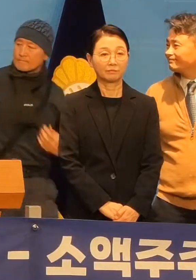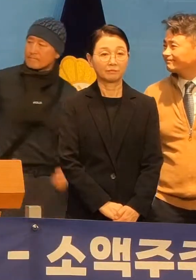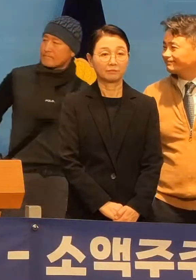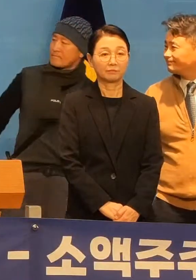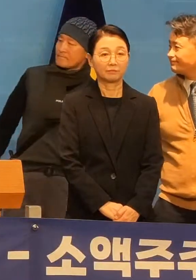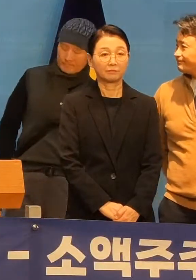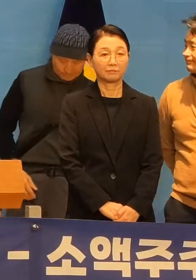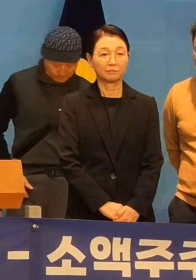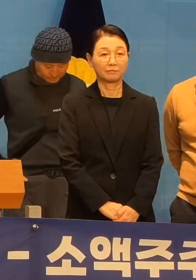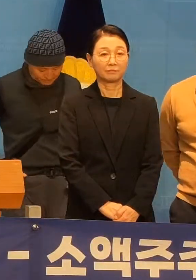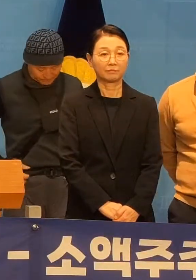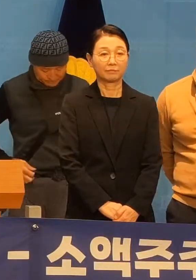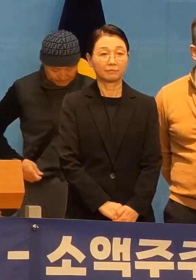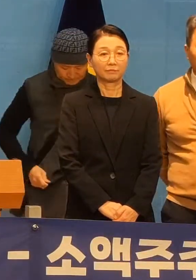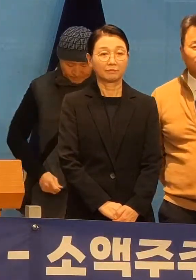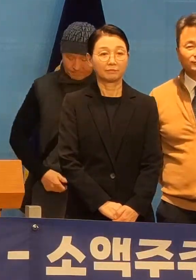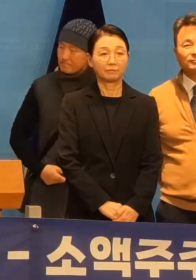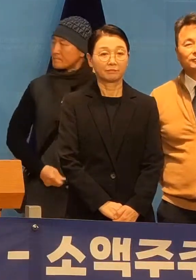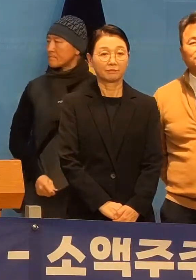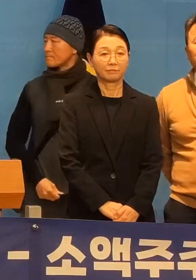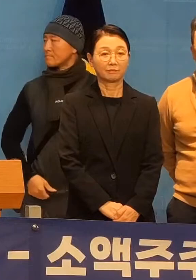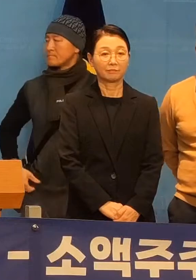배짝 붙으시죠. 저쪽에.